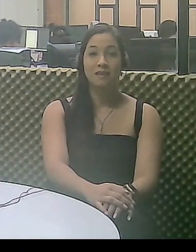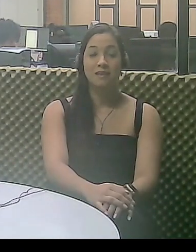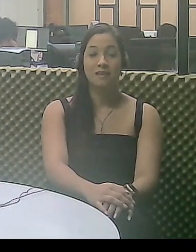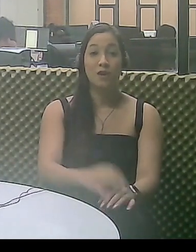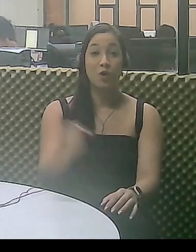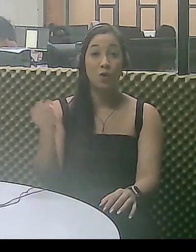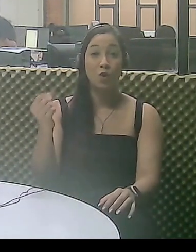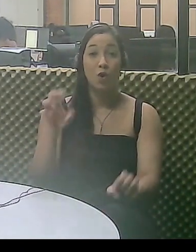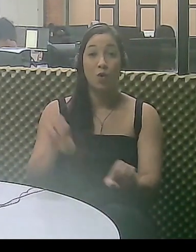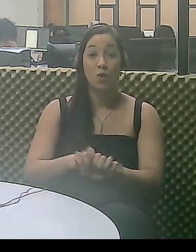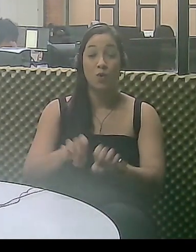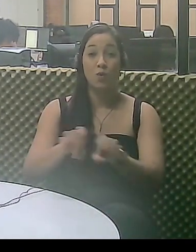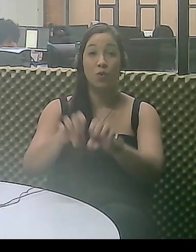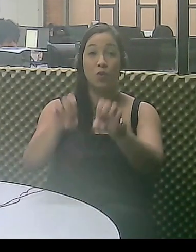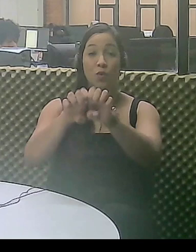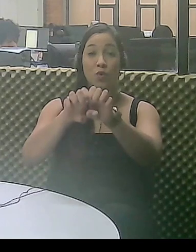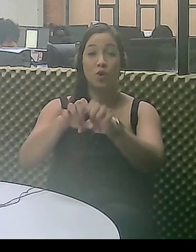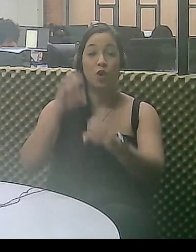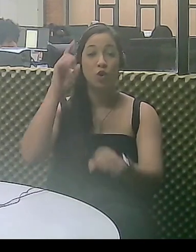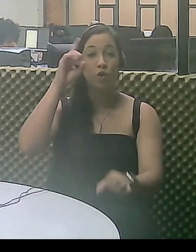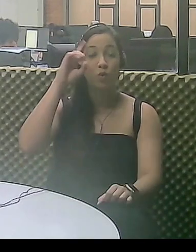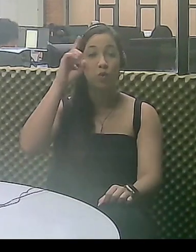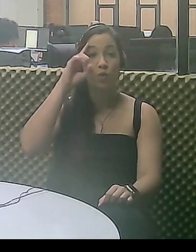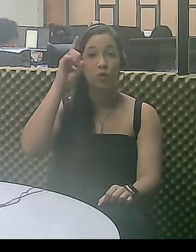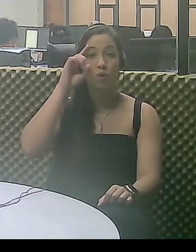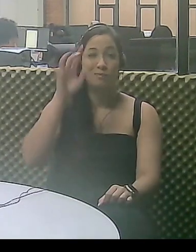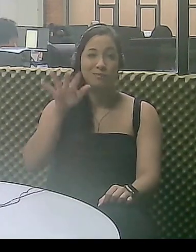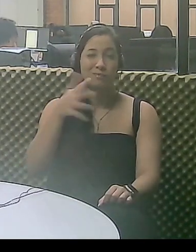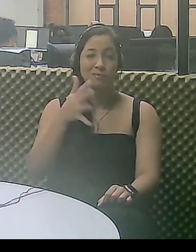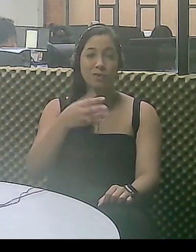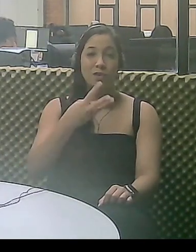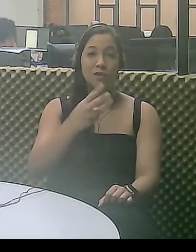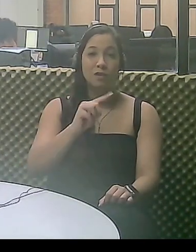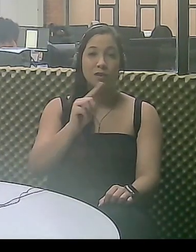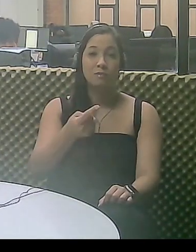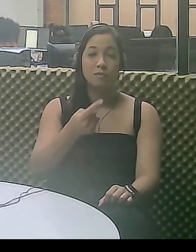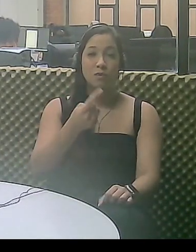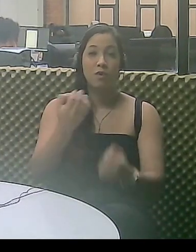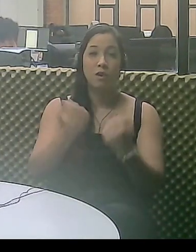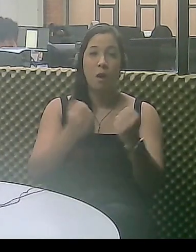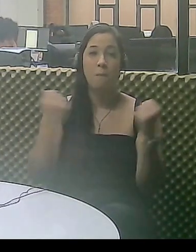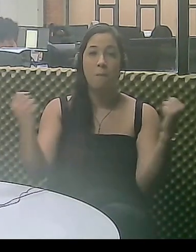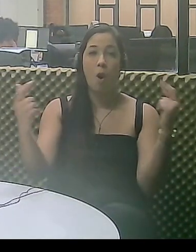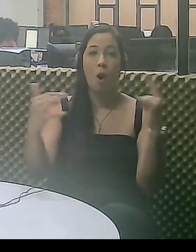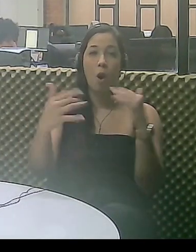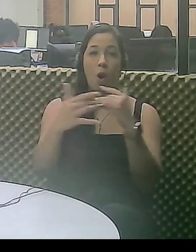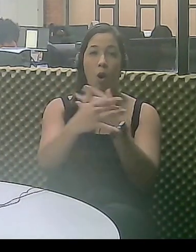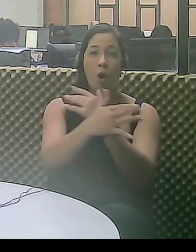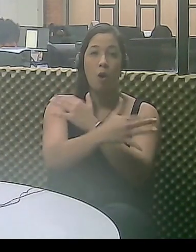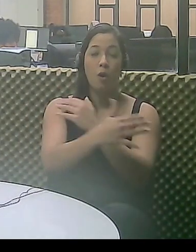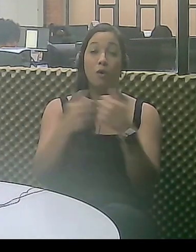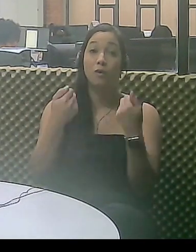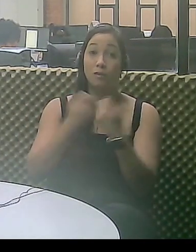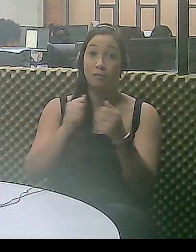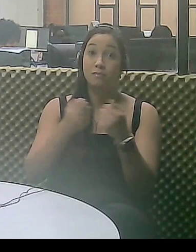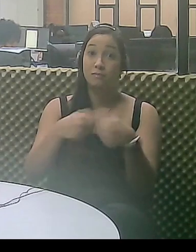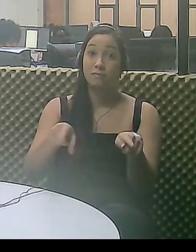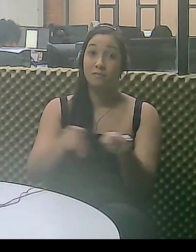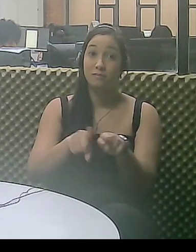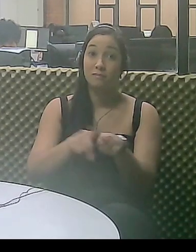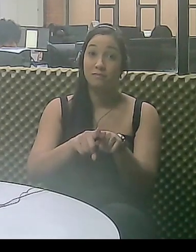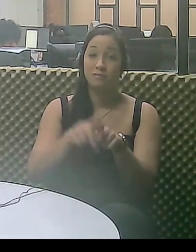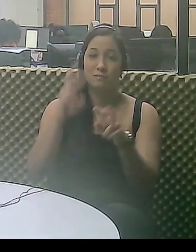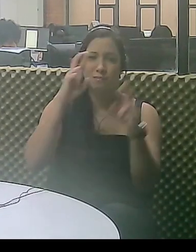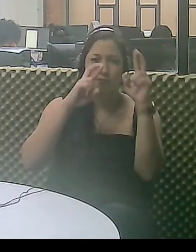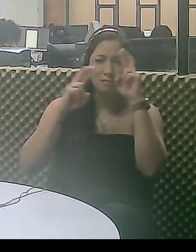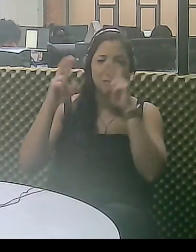que as novas estruturas recebam diariamente uma média de 3 mil veículos, inclusive do transporte público.